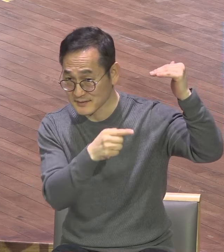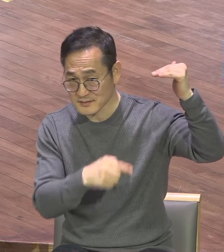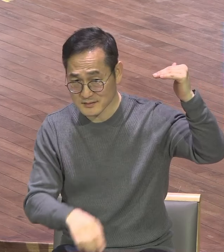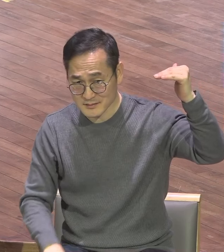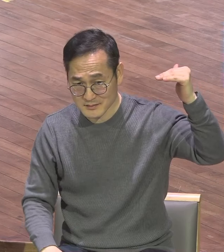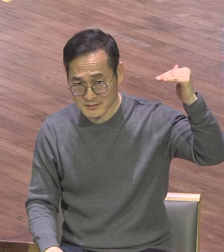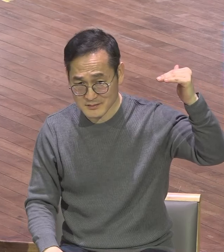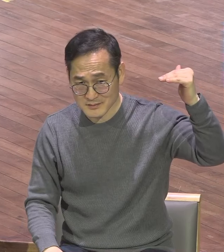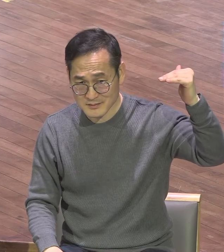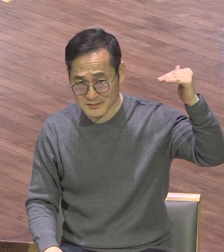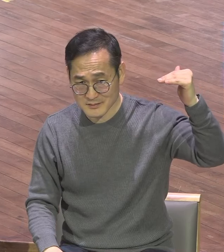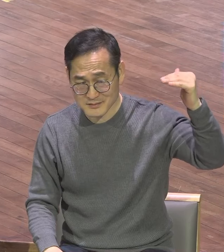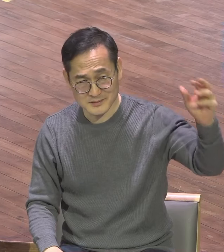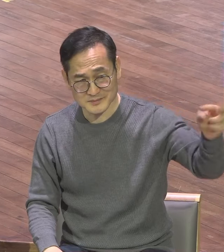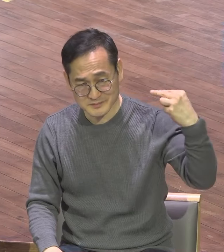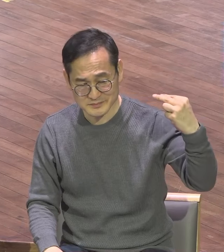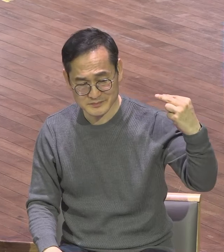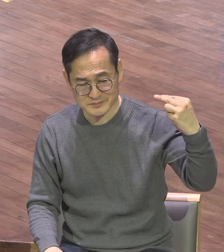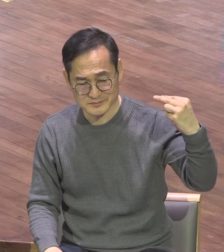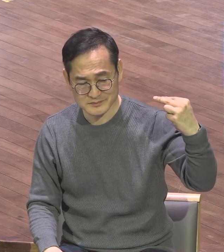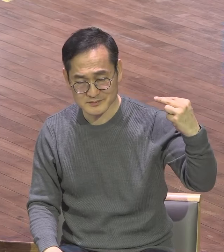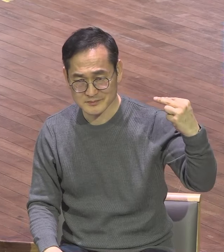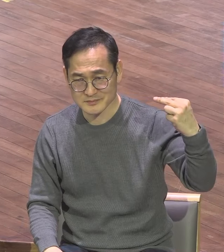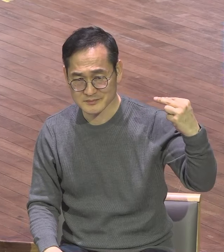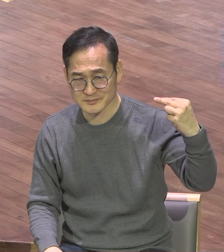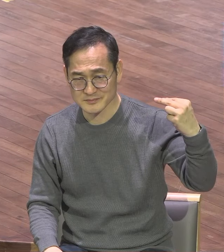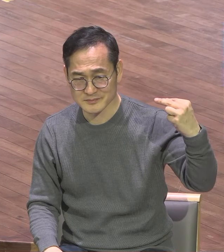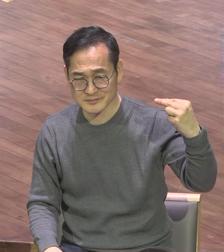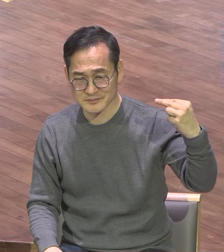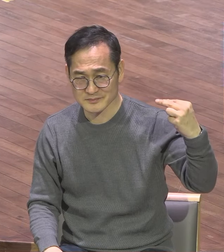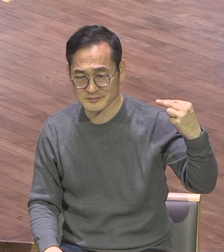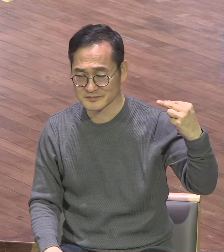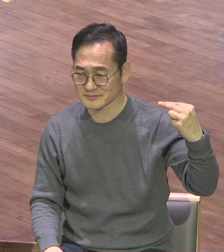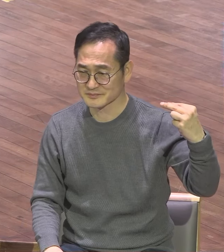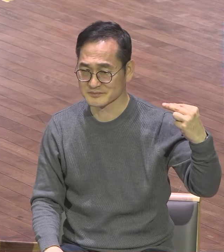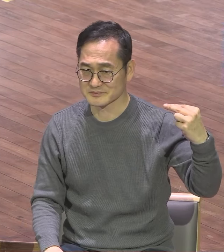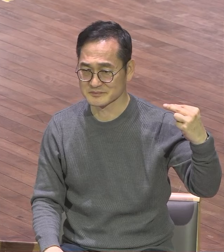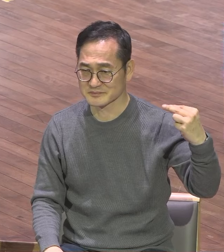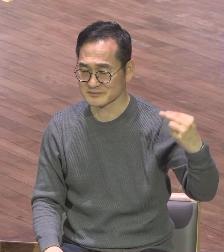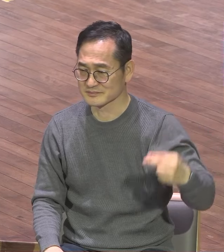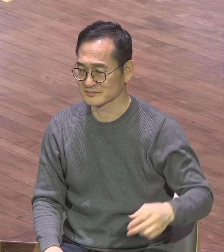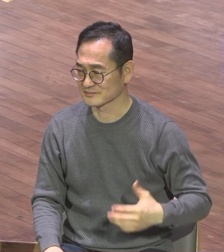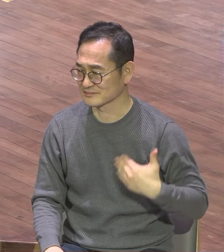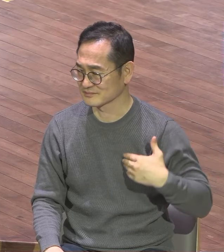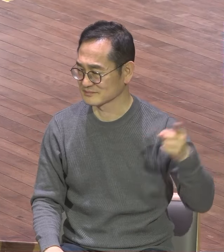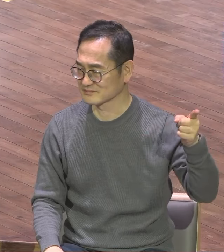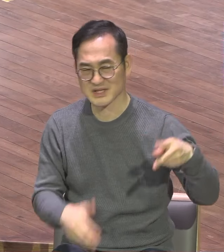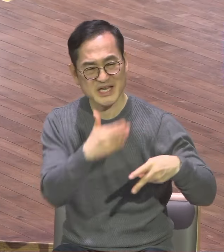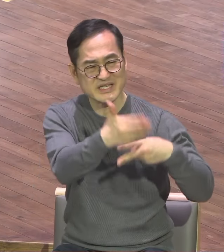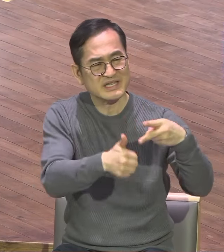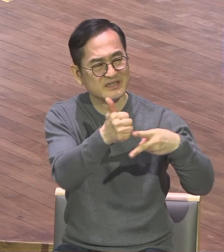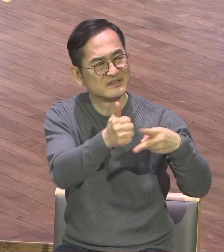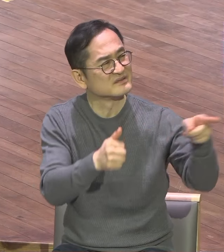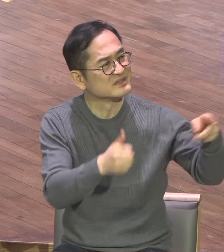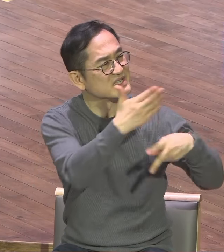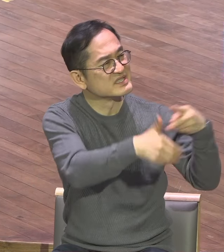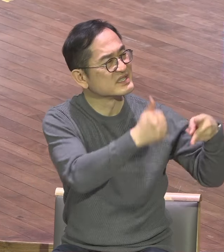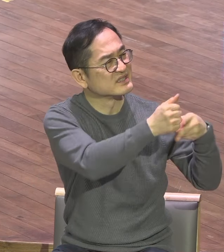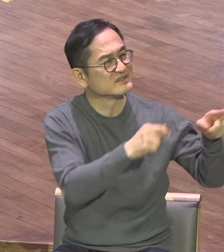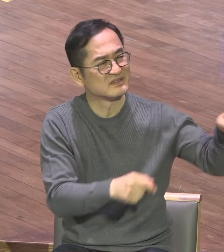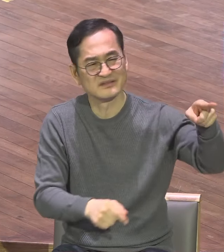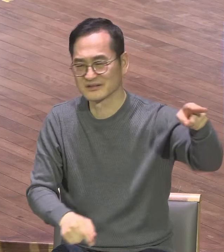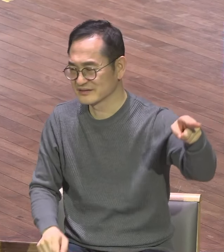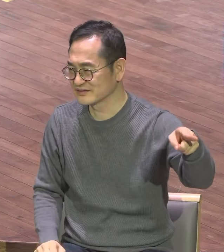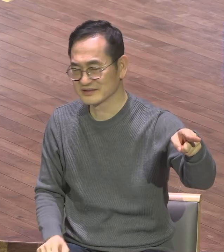향해서 보자마자 자기가 믿는 신들의 이름으로 다윗을 저주했거든요. 자기가 믿는 신들 우상이지요.